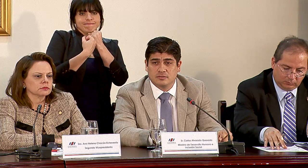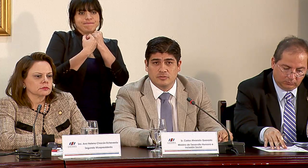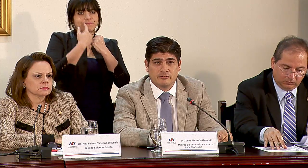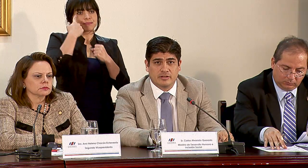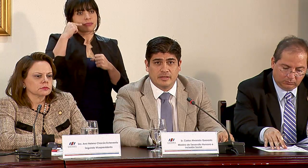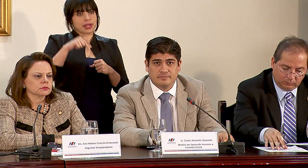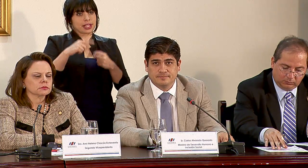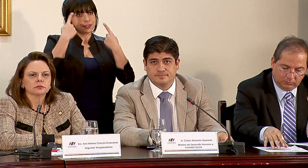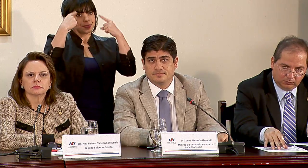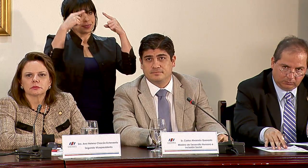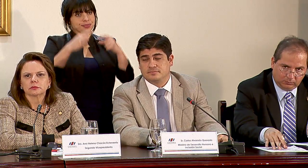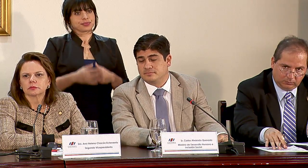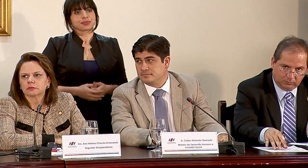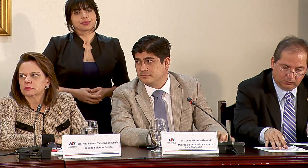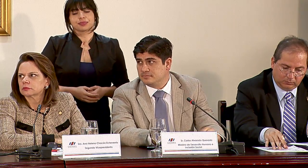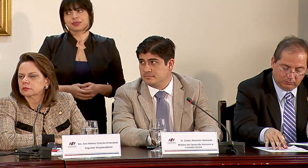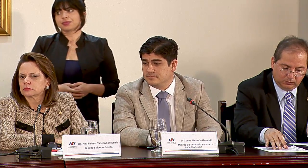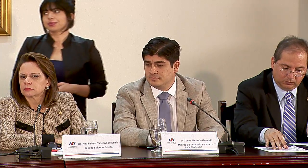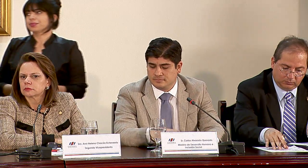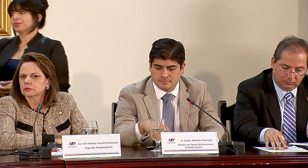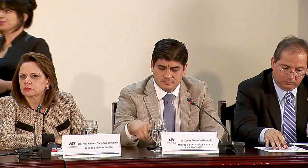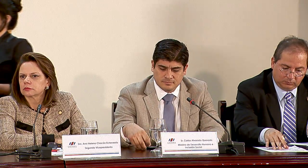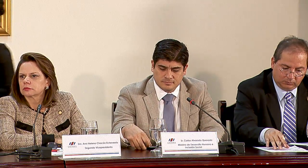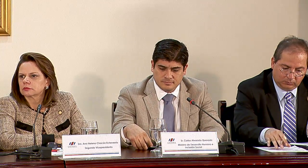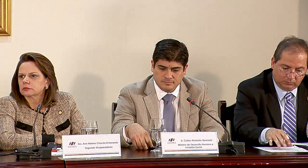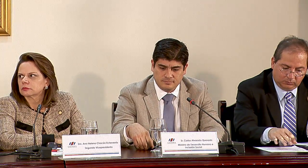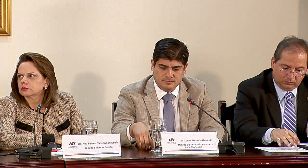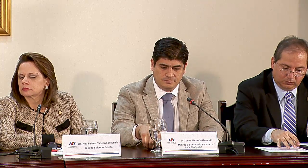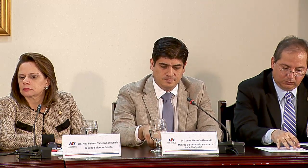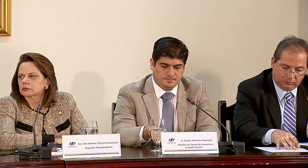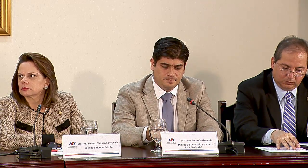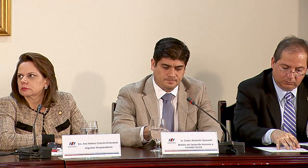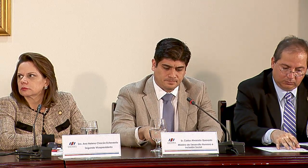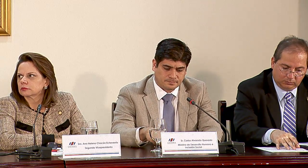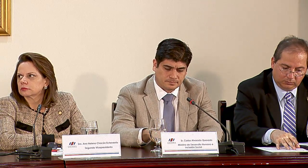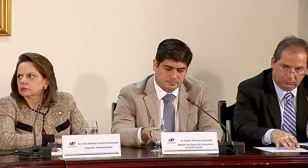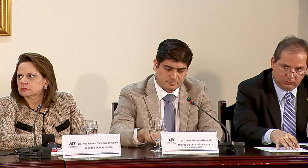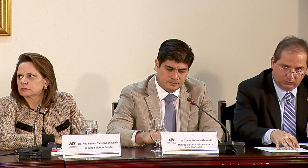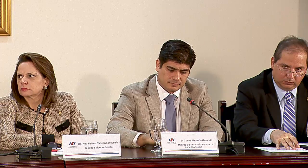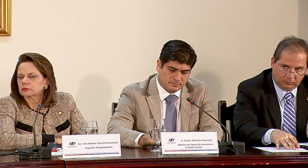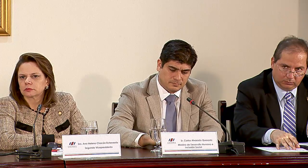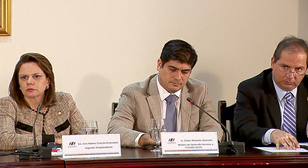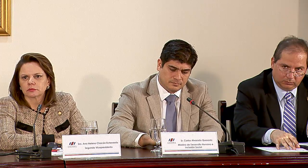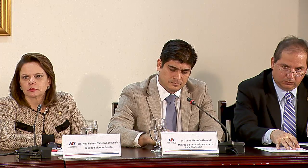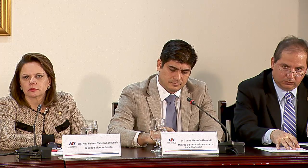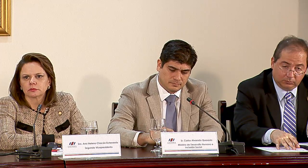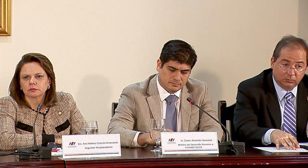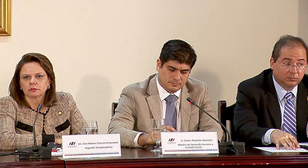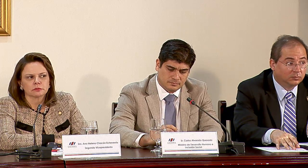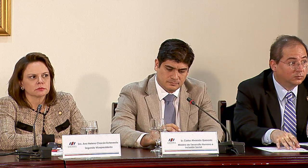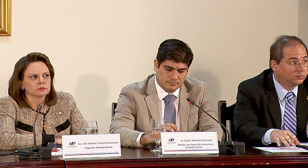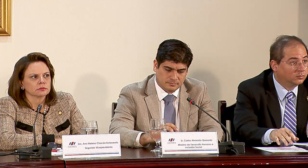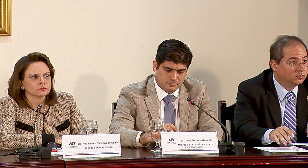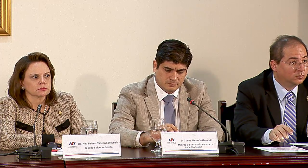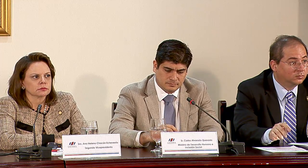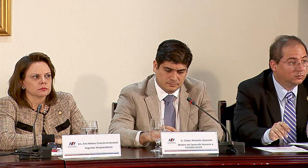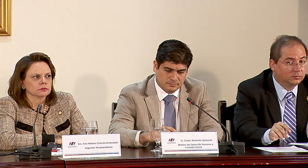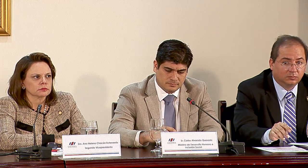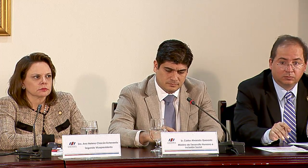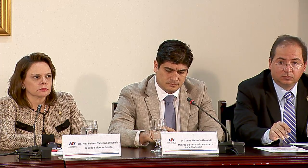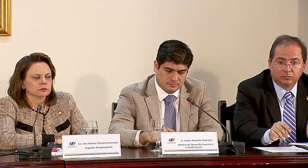una realidad. Muchísimas gracias a don Carlos Alvarado. Colegas, para abordar este tema, si tienen alguna consulta sobre este tema.